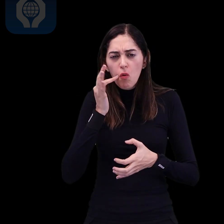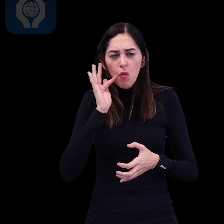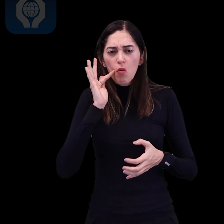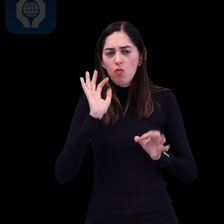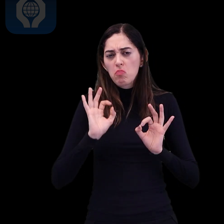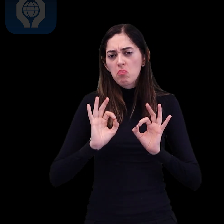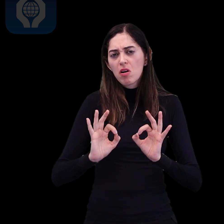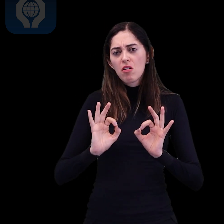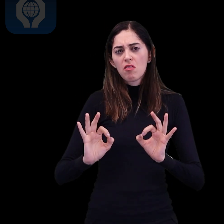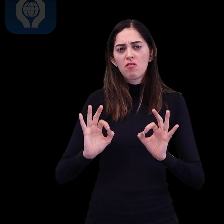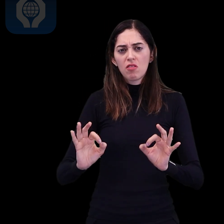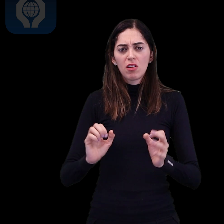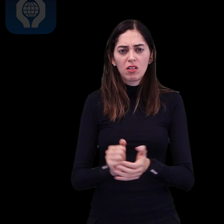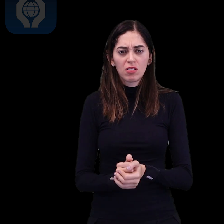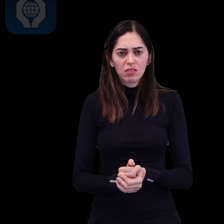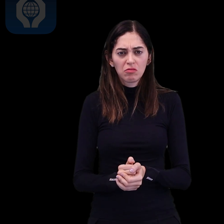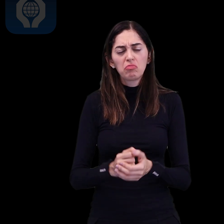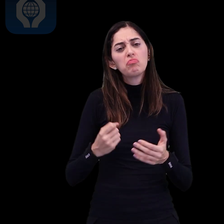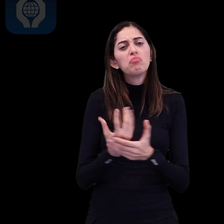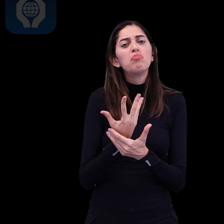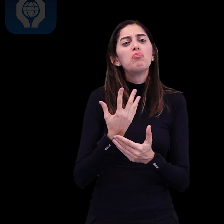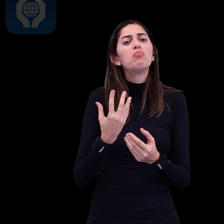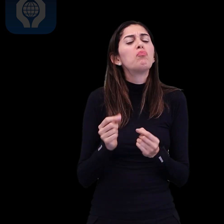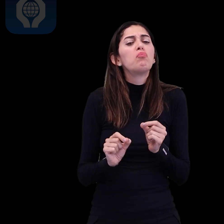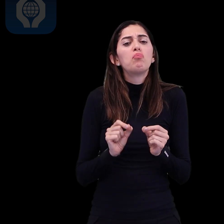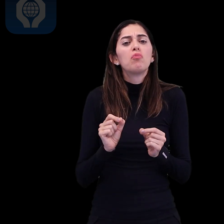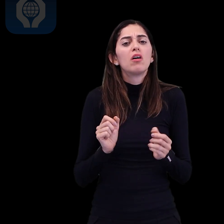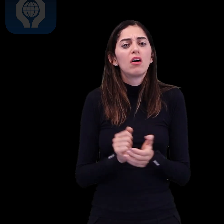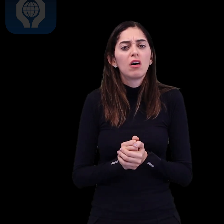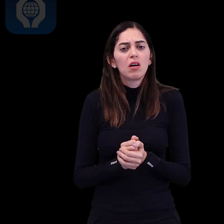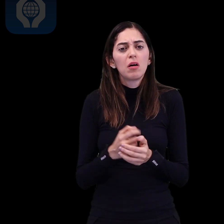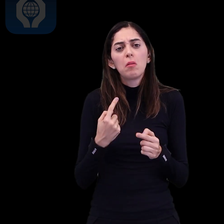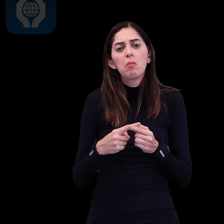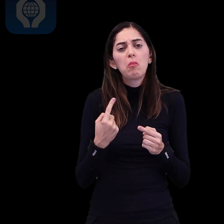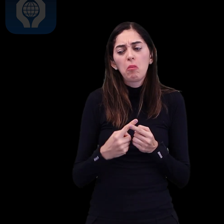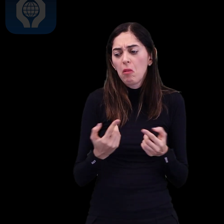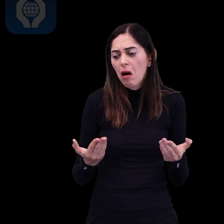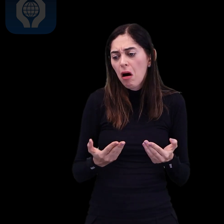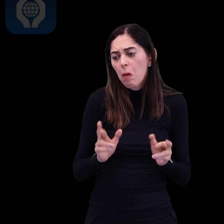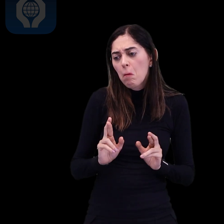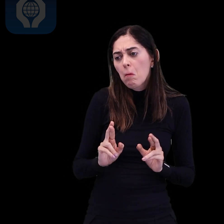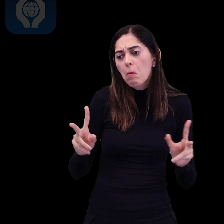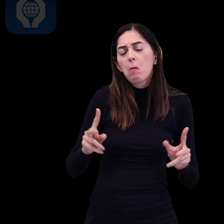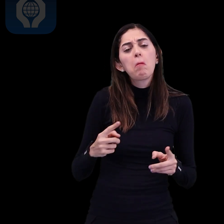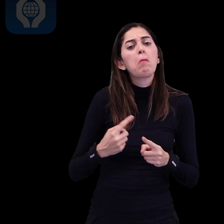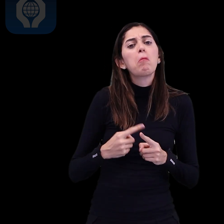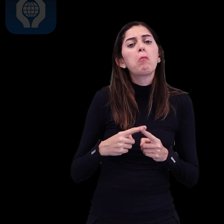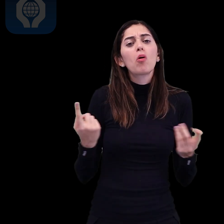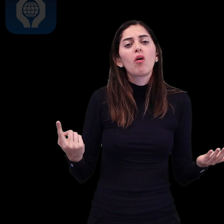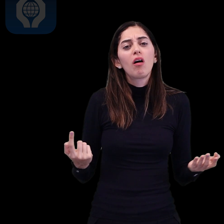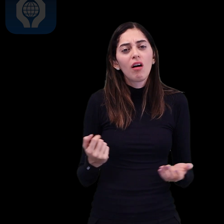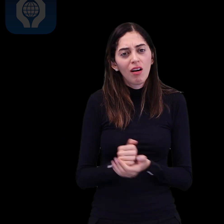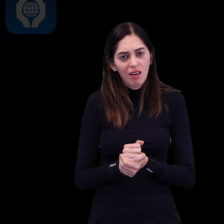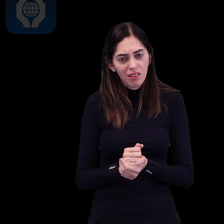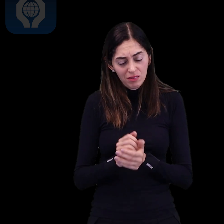Tudo era lindo e perfeito. O que aconteceu? Por que as coisas são tão diferentes agora? A Bíblia nos